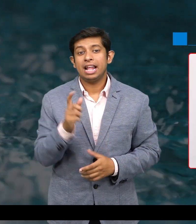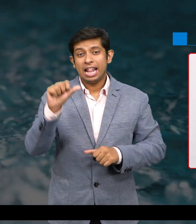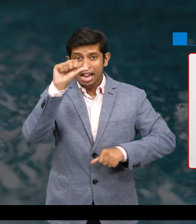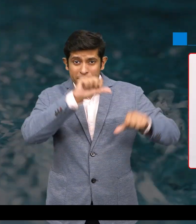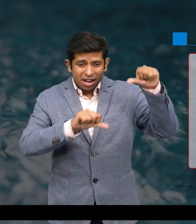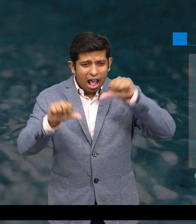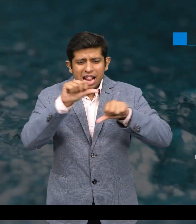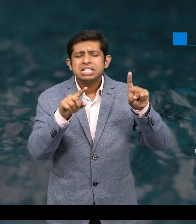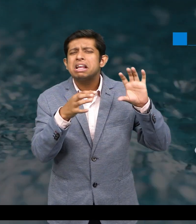रंग,